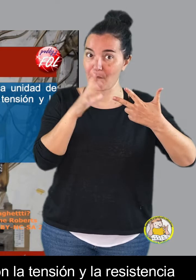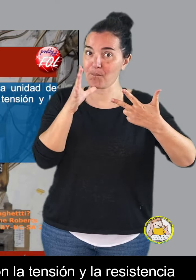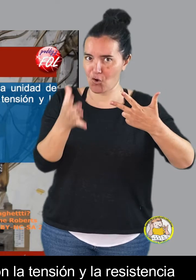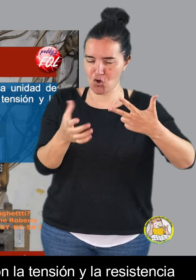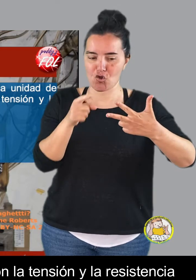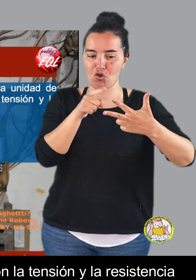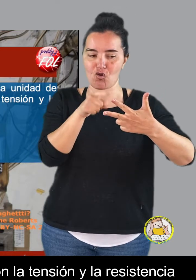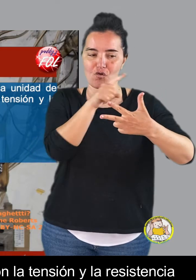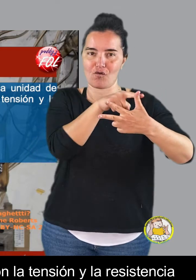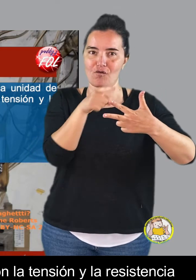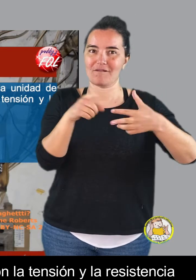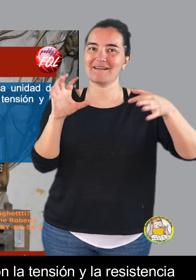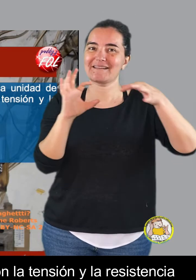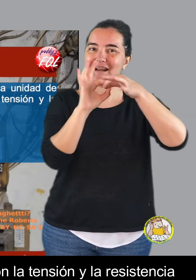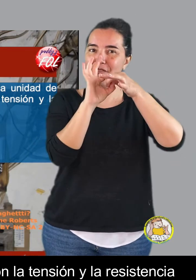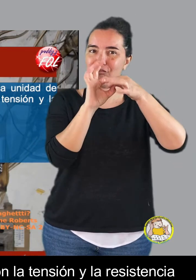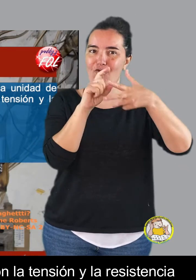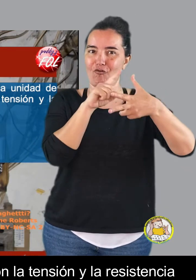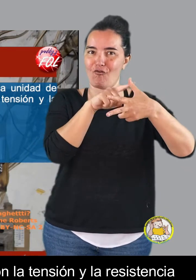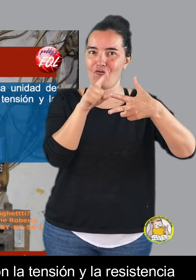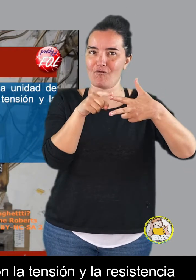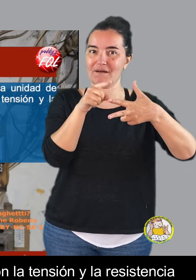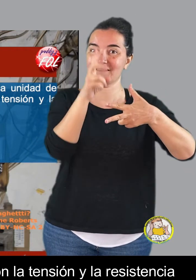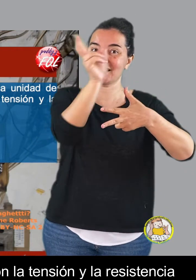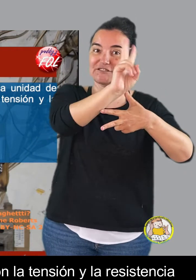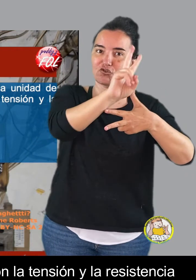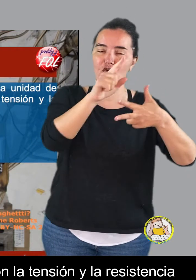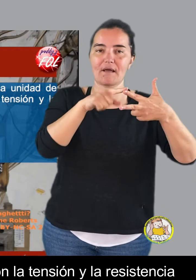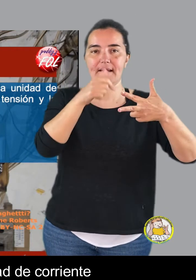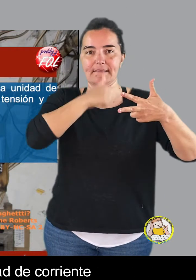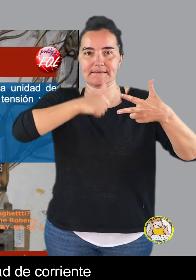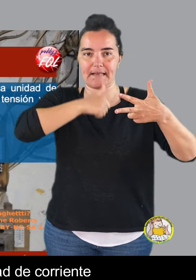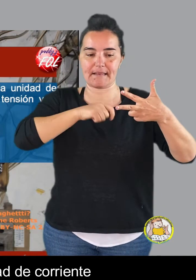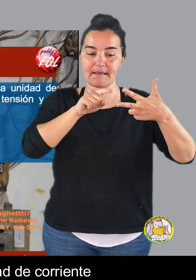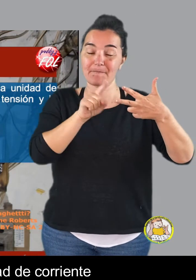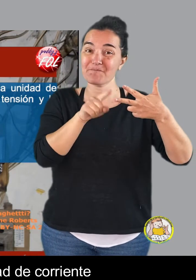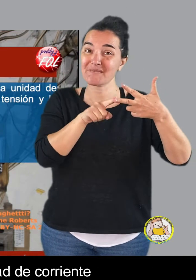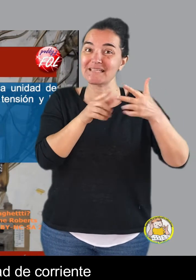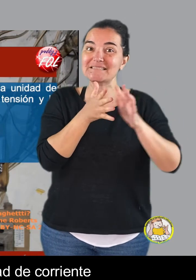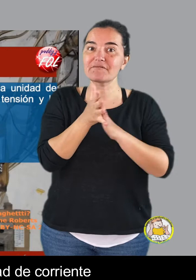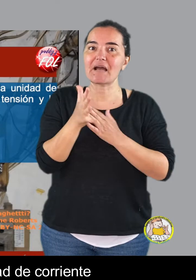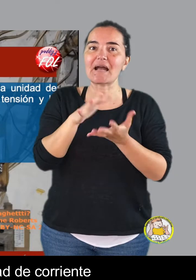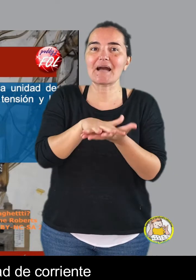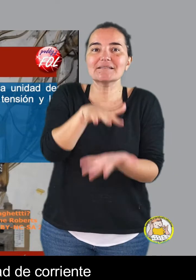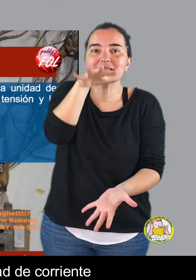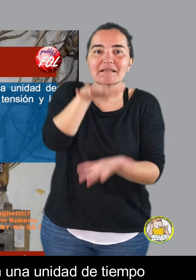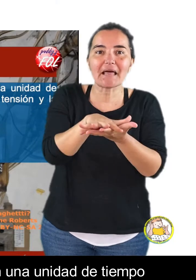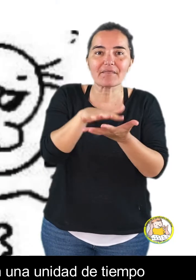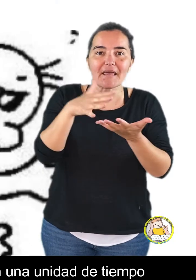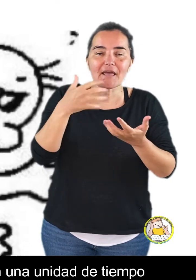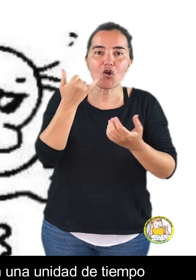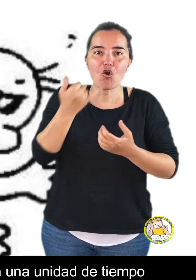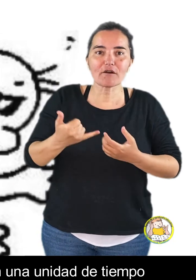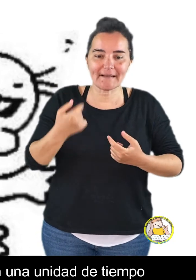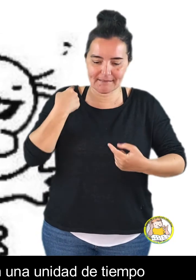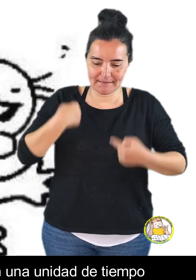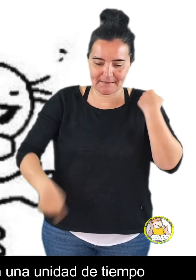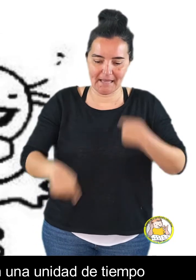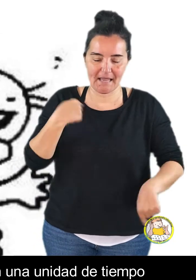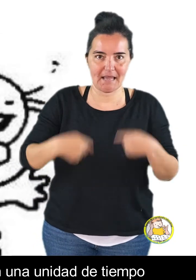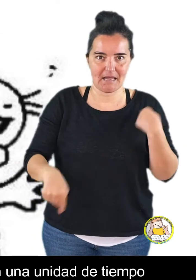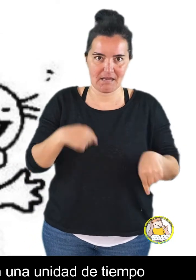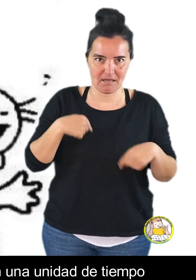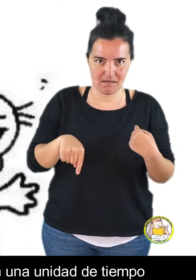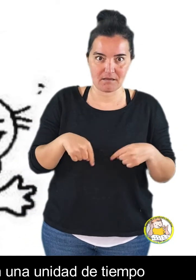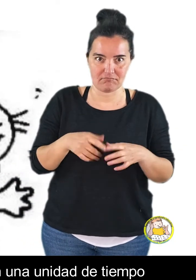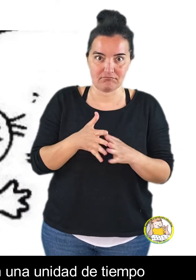pues nos va a poner en relación la tensión y la resistencia. La intensidad nos marca la cantidad de corriente que pasa por un